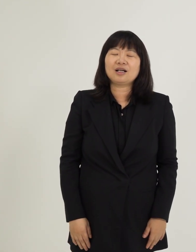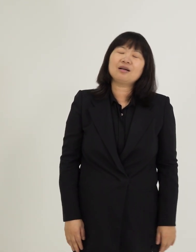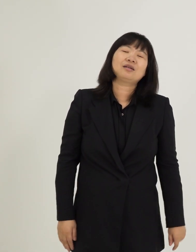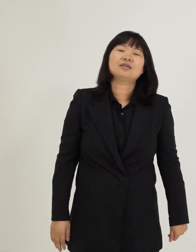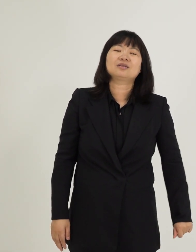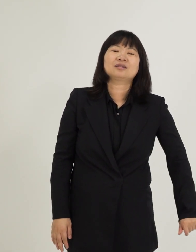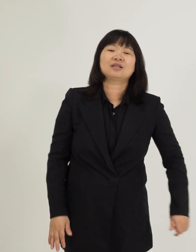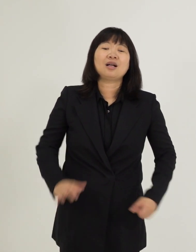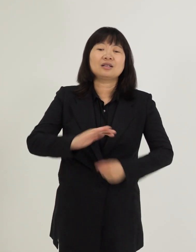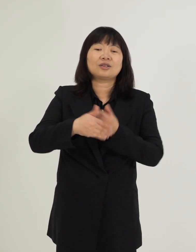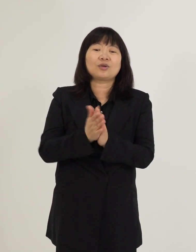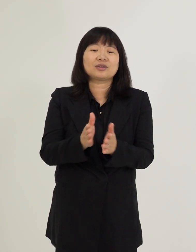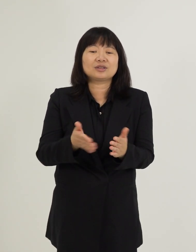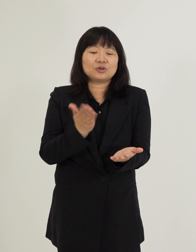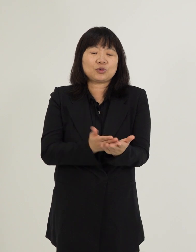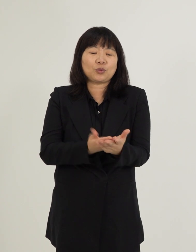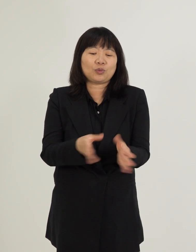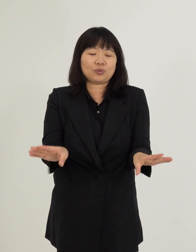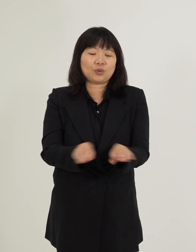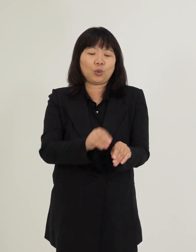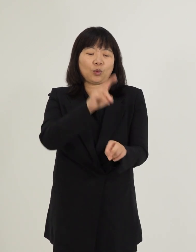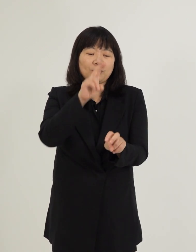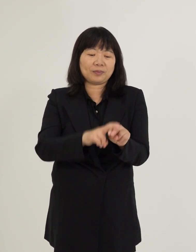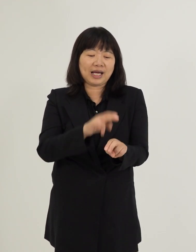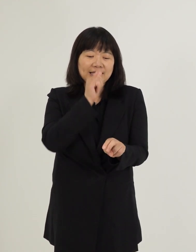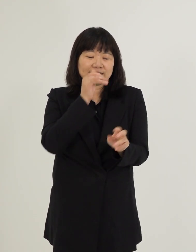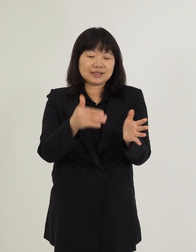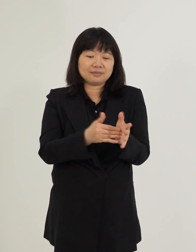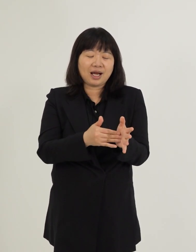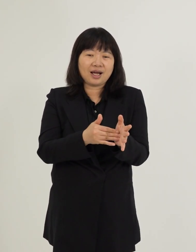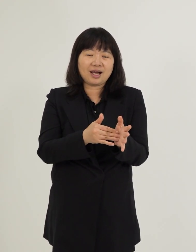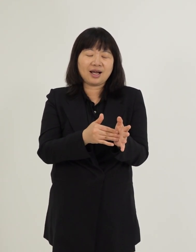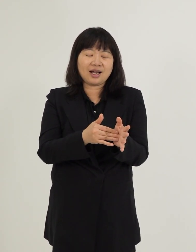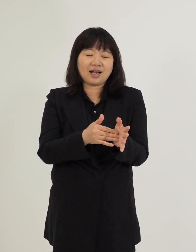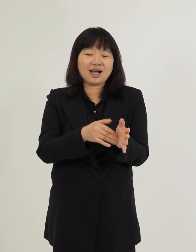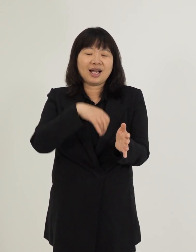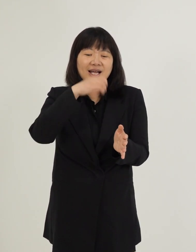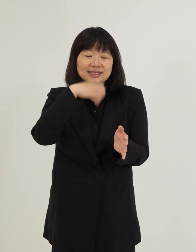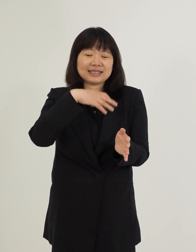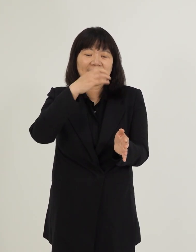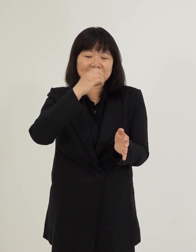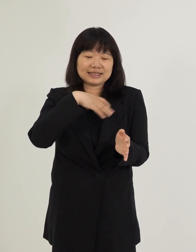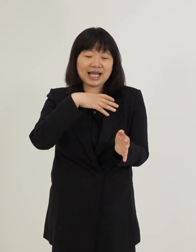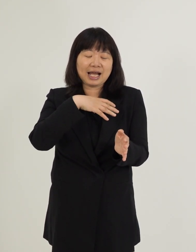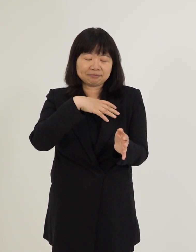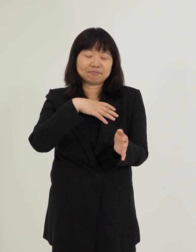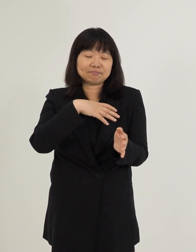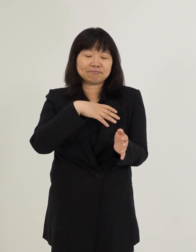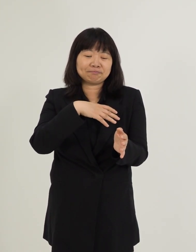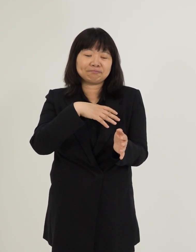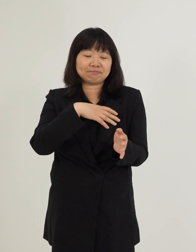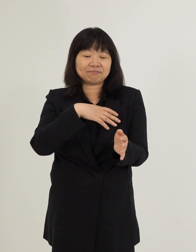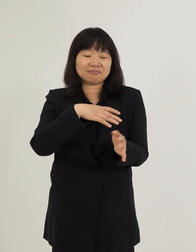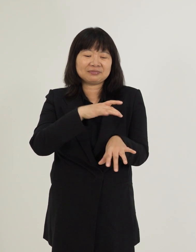성경에는 총독으로 소개되고 있지만 관례상 총독이라고 부른 거지 정확한